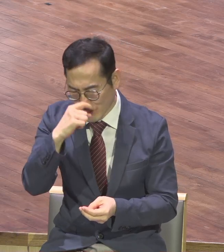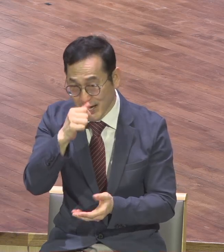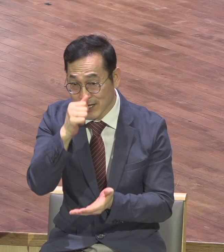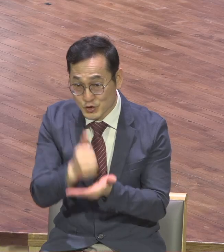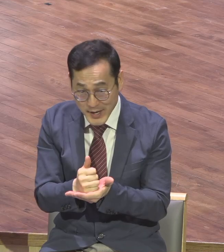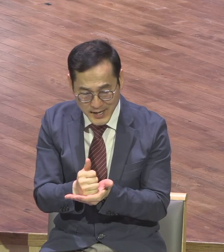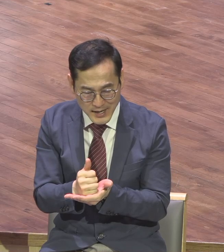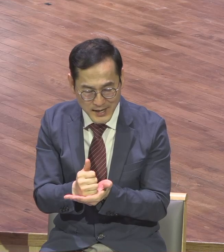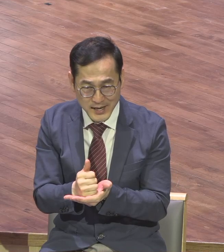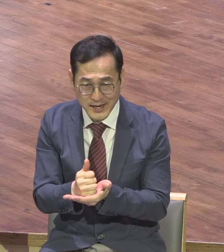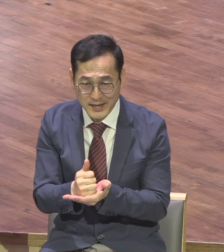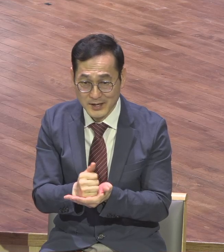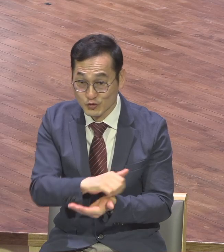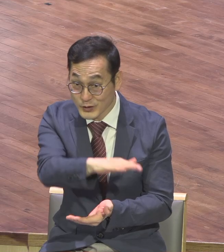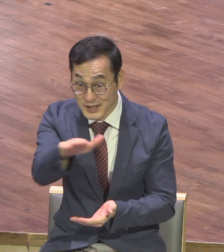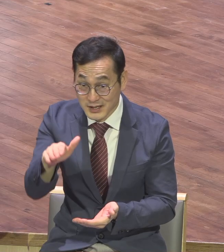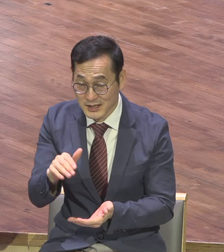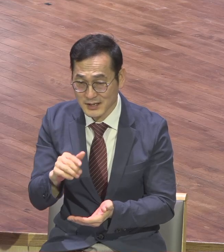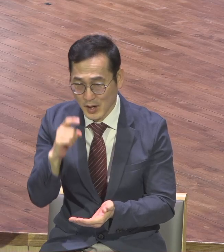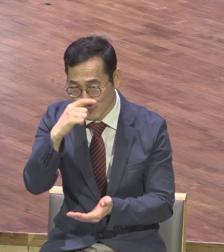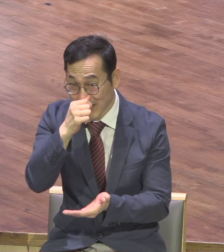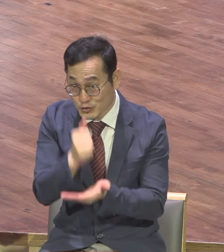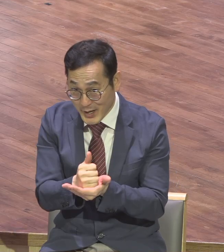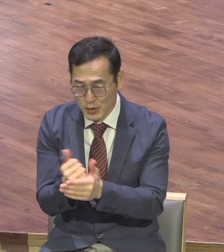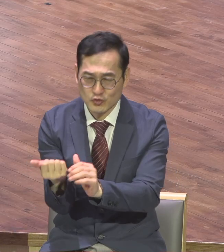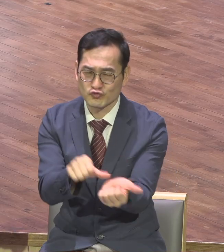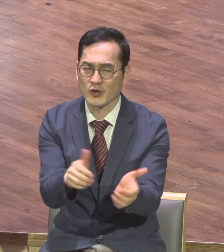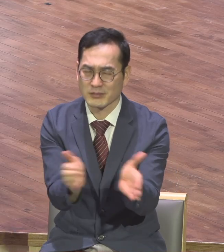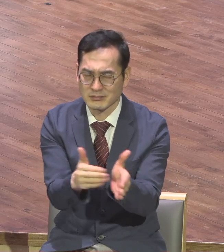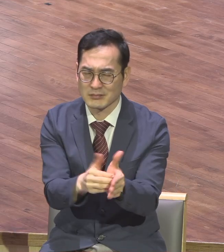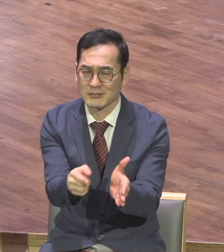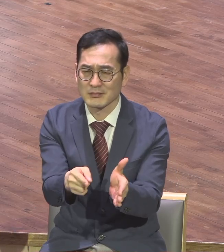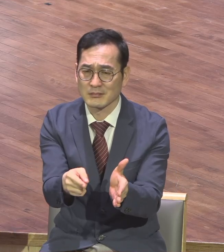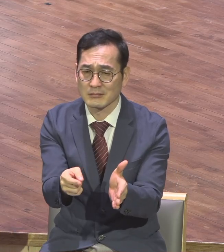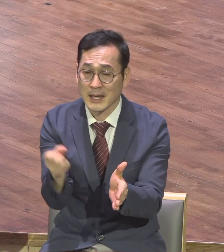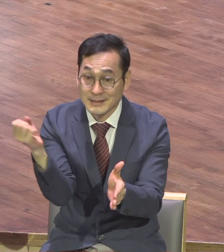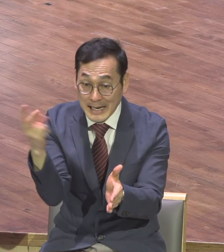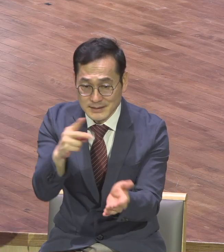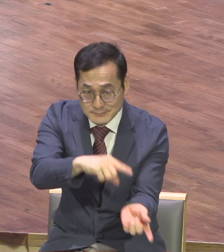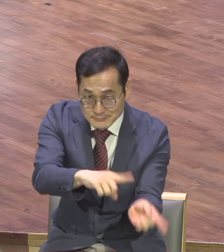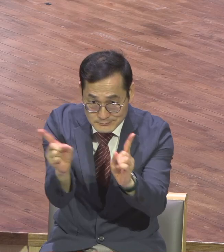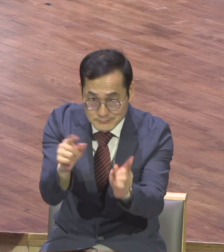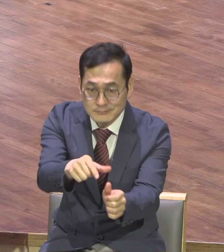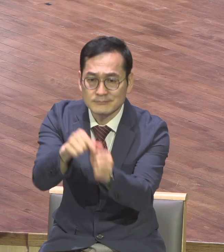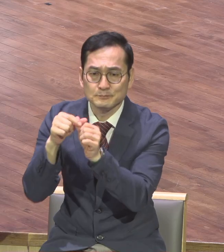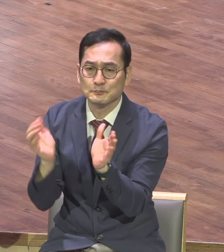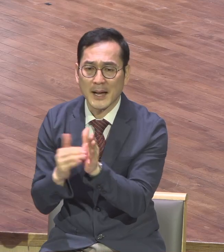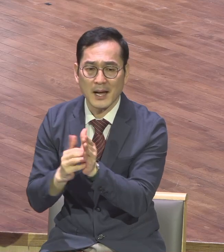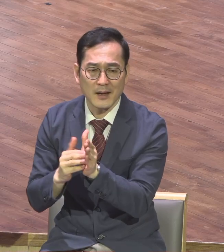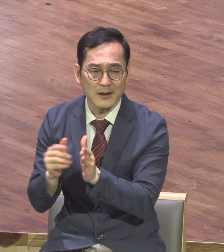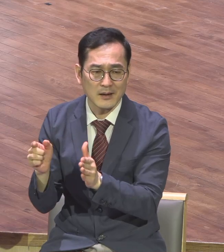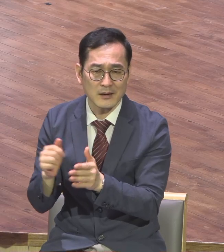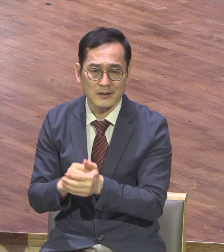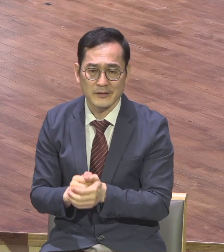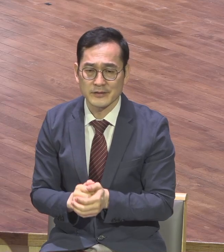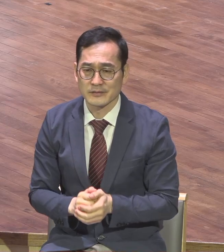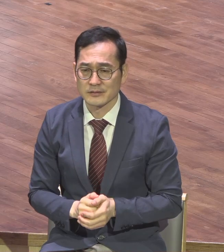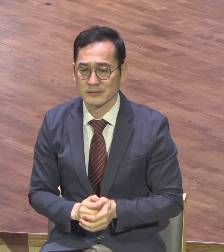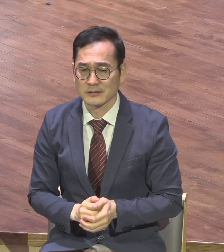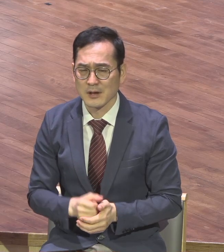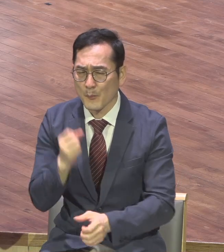사도 바울은 우리의 과거가 허물과 죄로 죽었던 상태였다고 언급하고 있어요. 허물과 죄로 죽었던 상태. 이